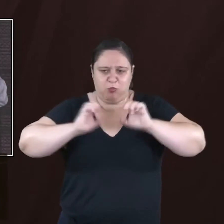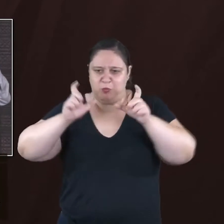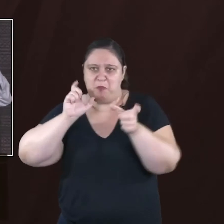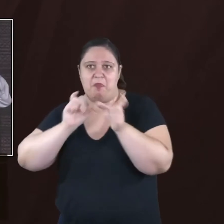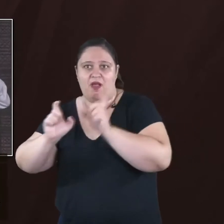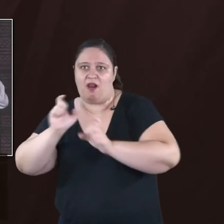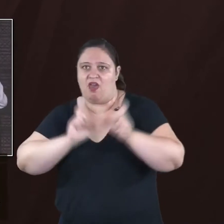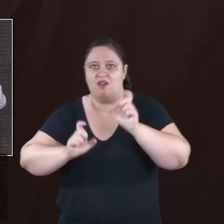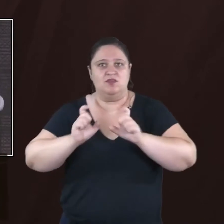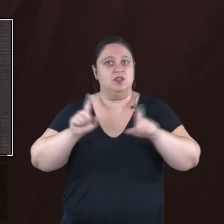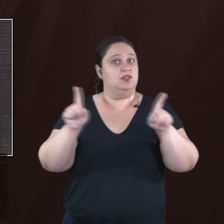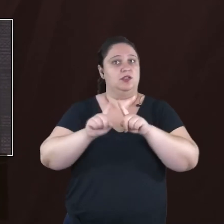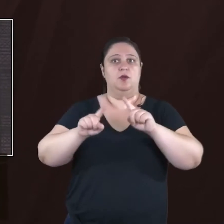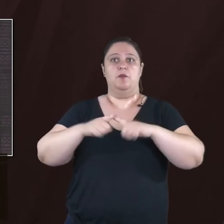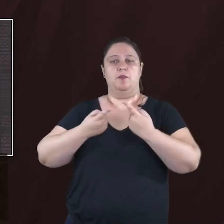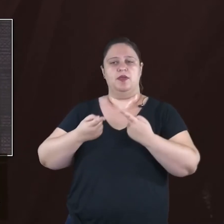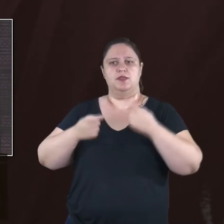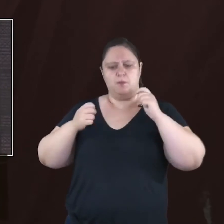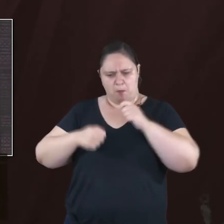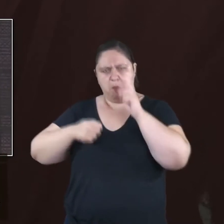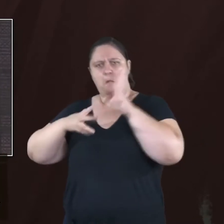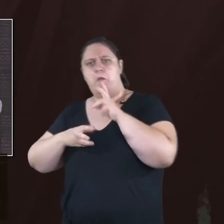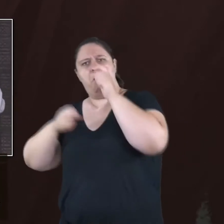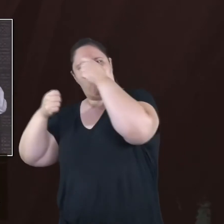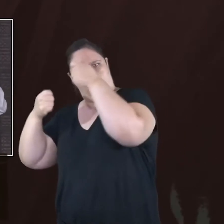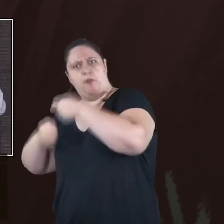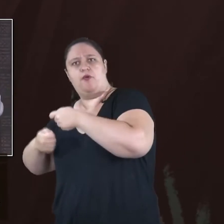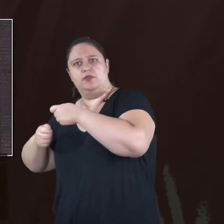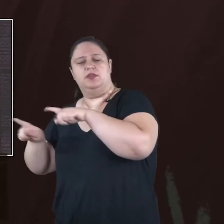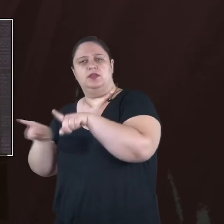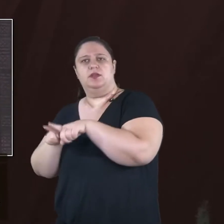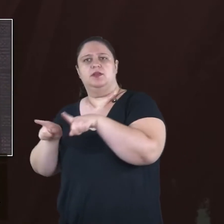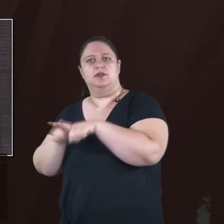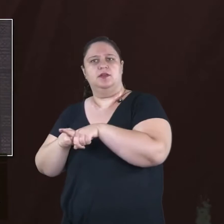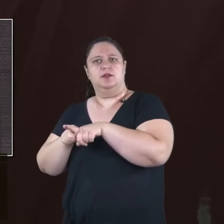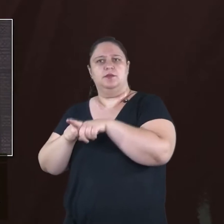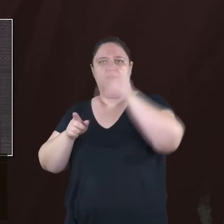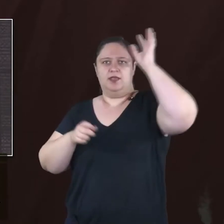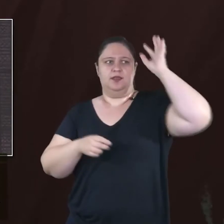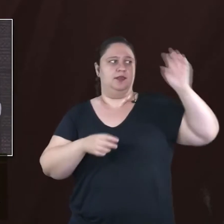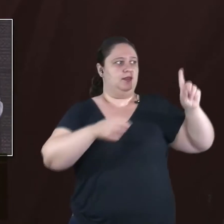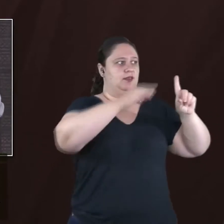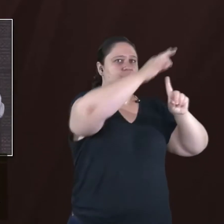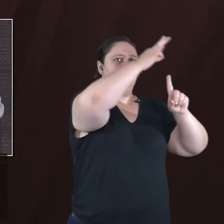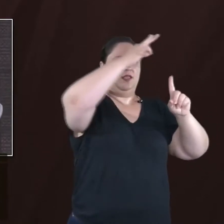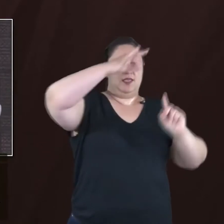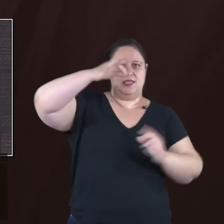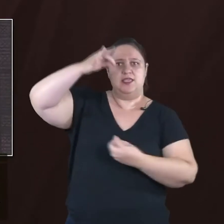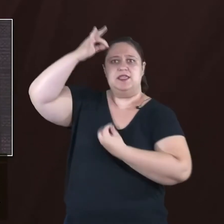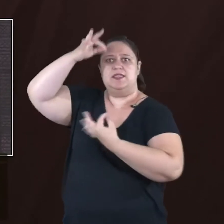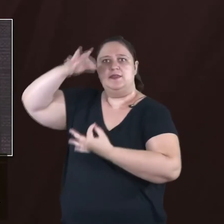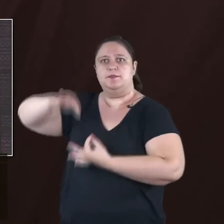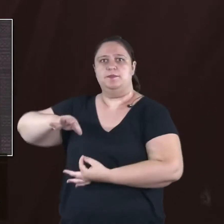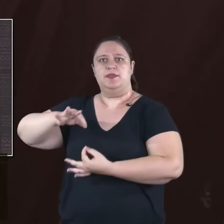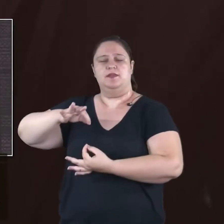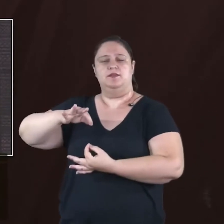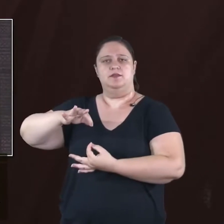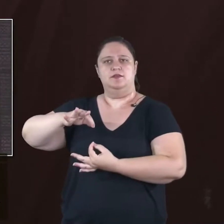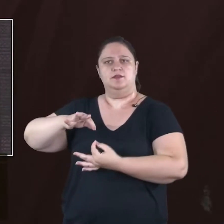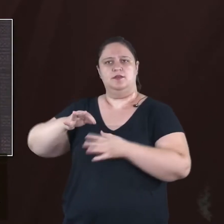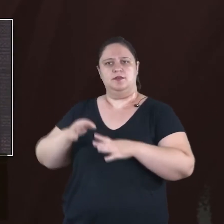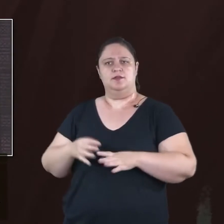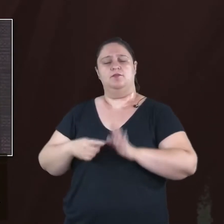em poder, no Espírito Santo e em plena convicção, assim